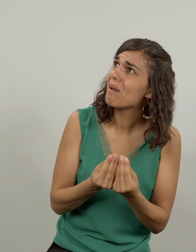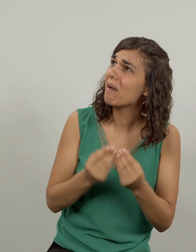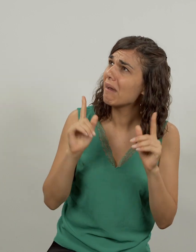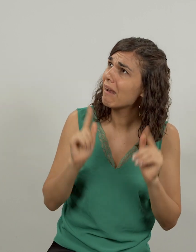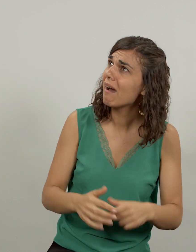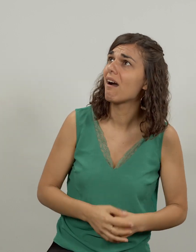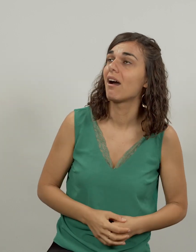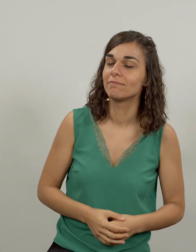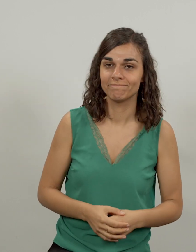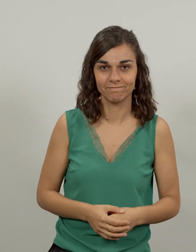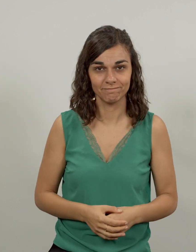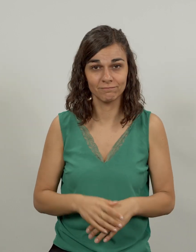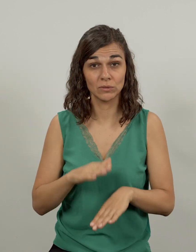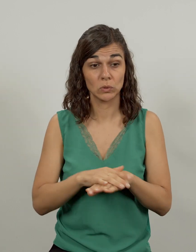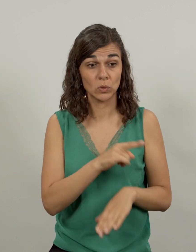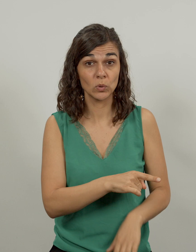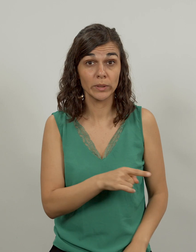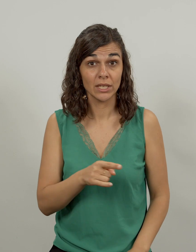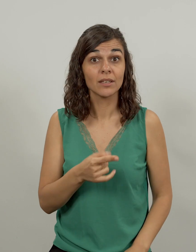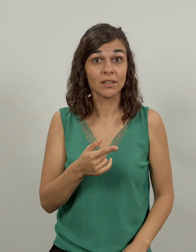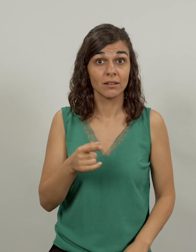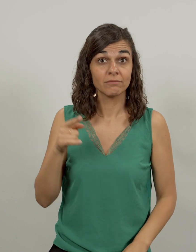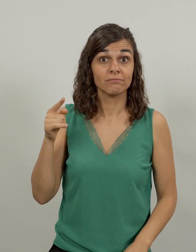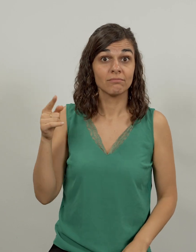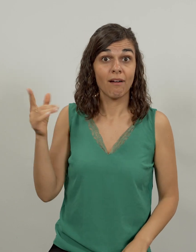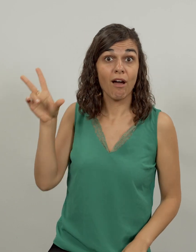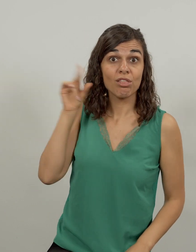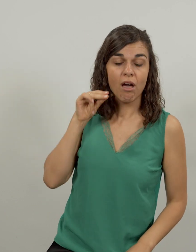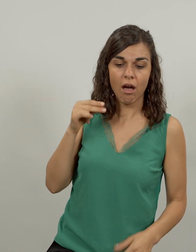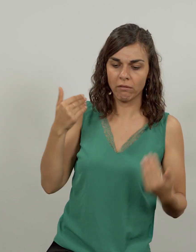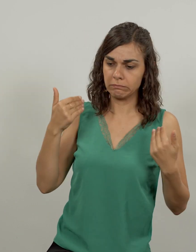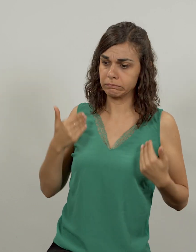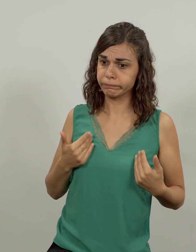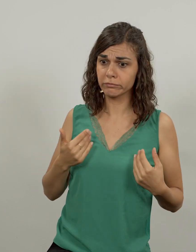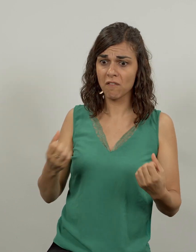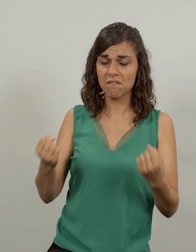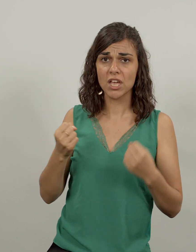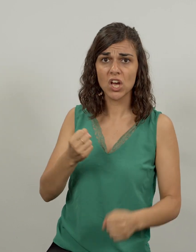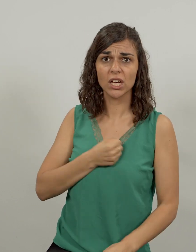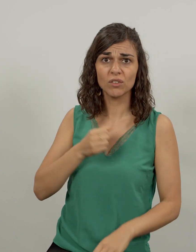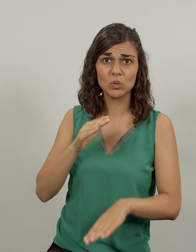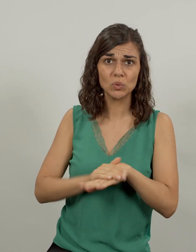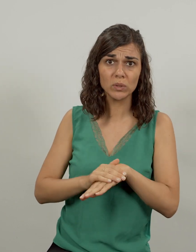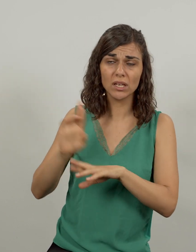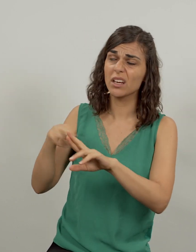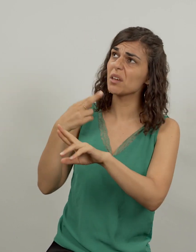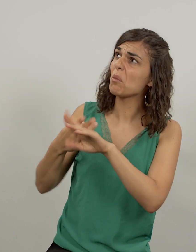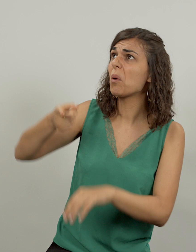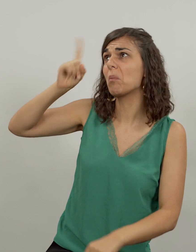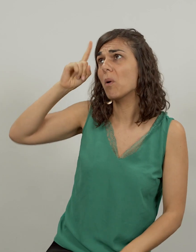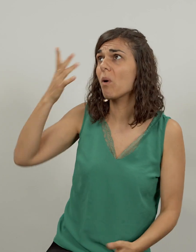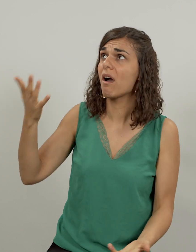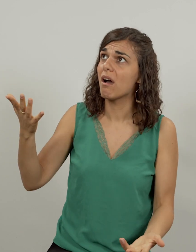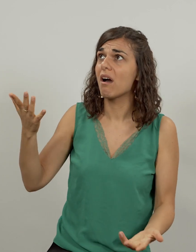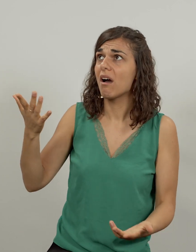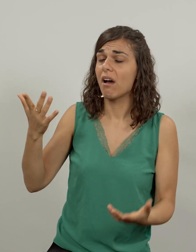ces malheurs ?» Il vient d'entendre « vaillant héros », mais il répond à l'ange de l'Éternel, « Pourquoi tous les